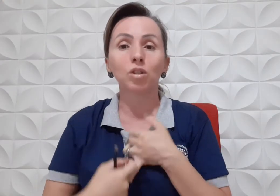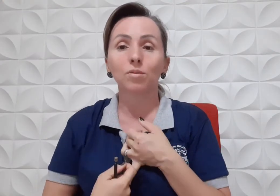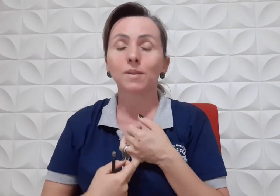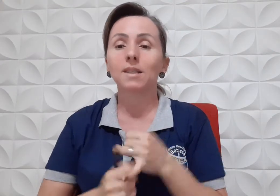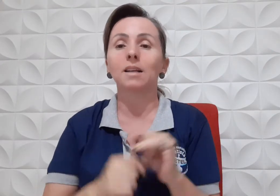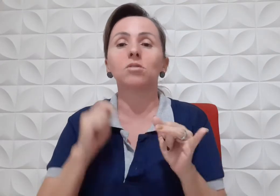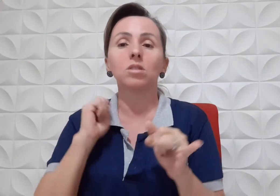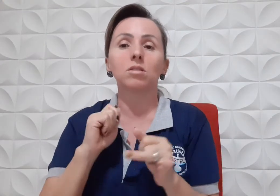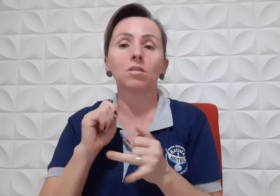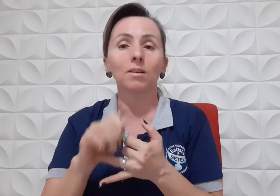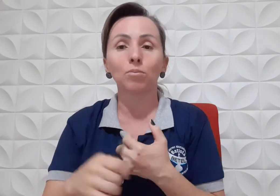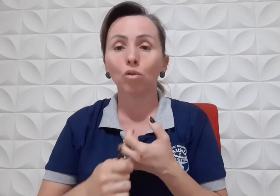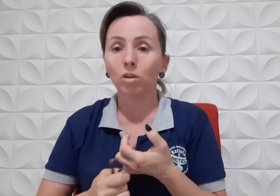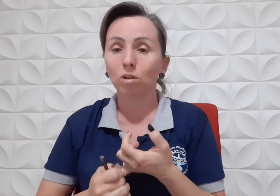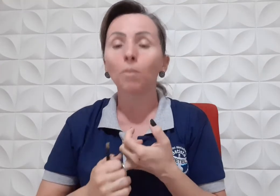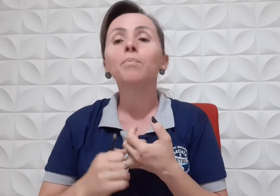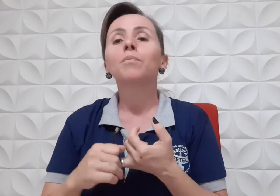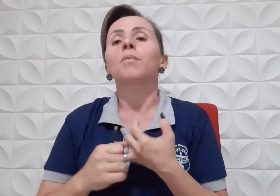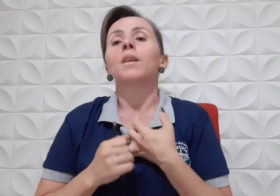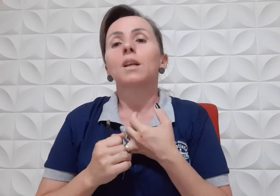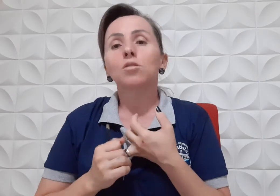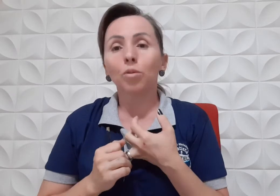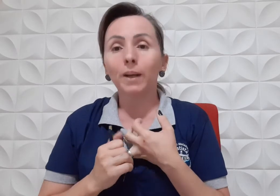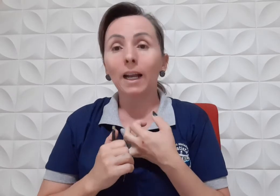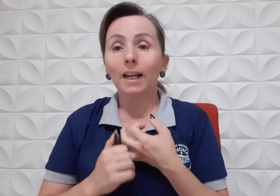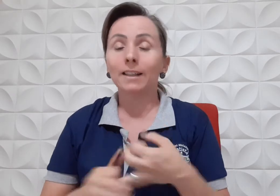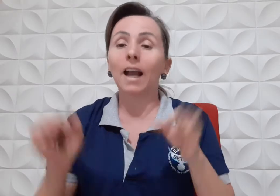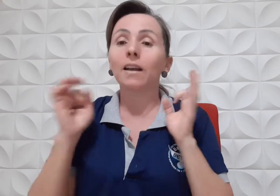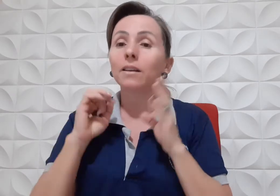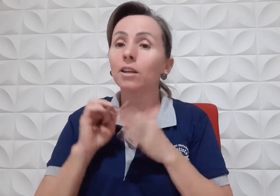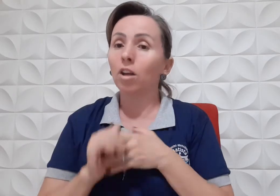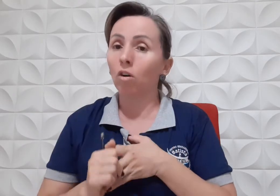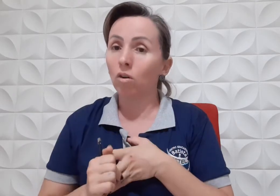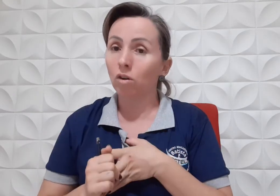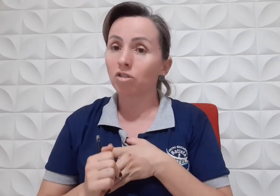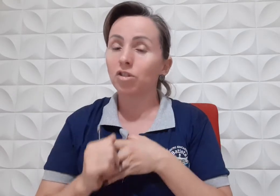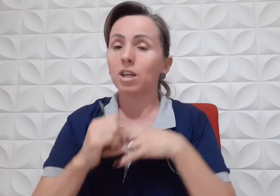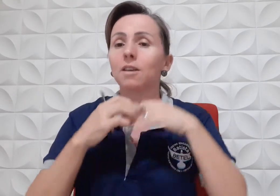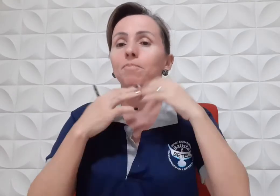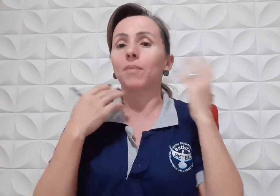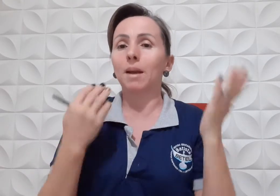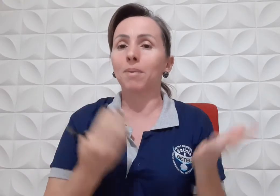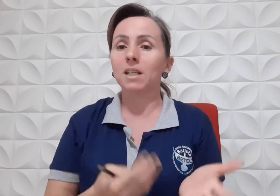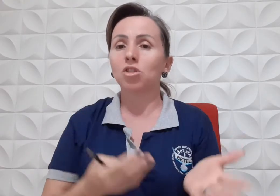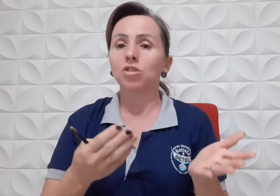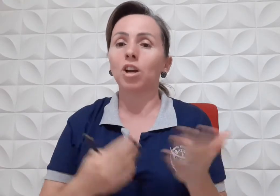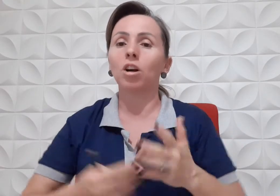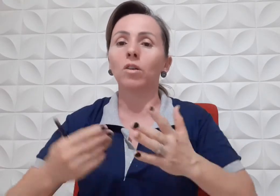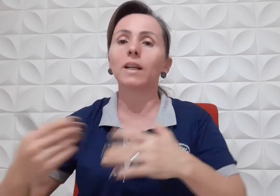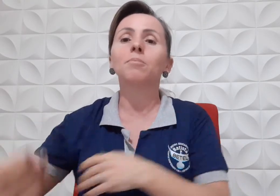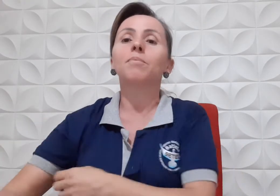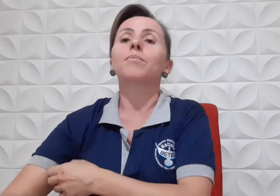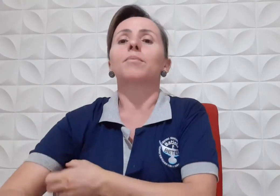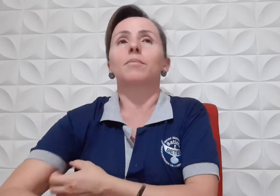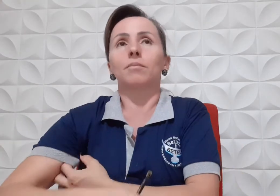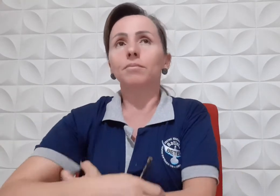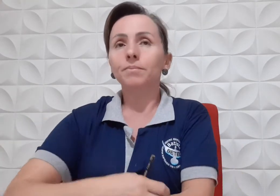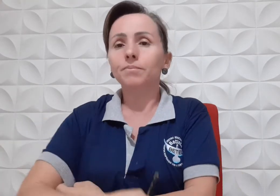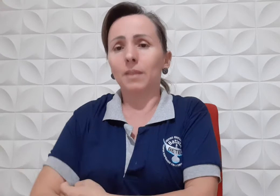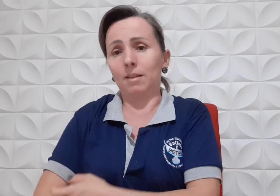sobre Estados Unidos, estudamos muito sobre Canadá e hoje. A partir de agora,